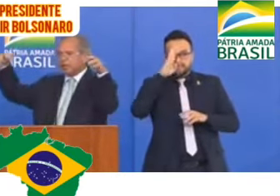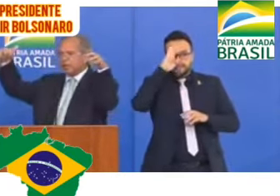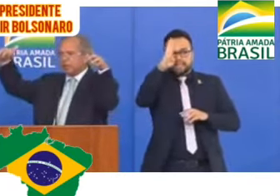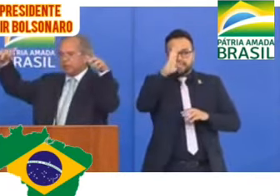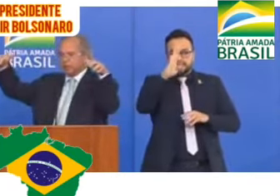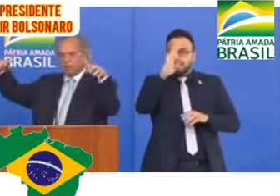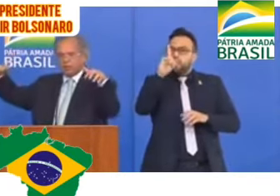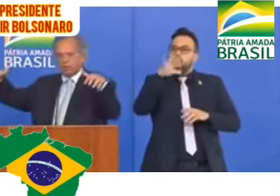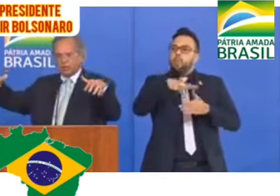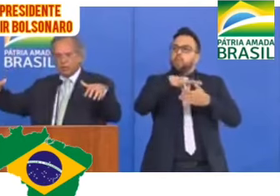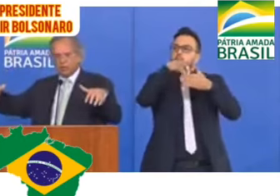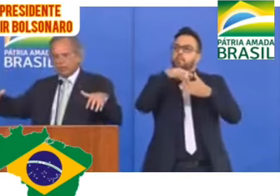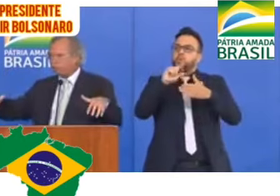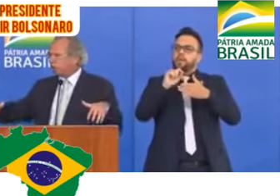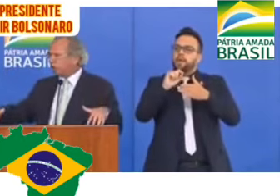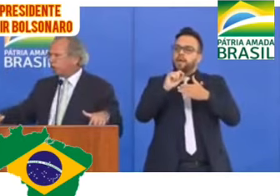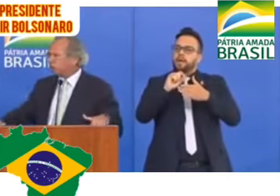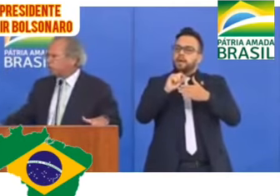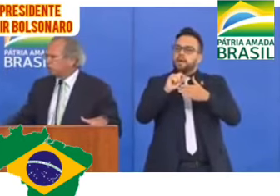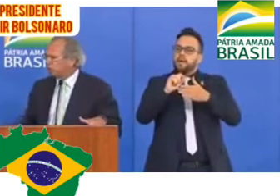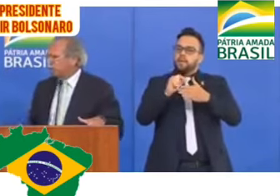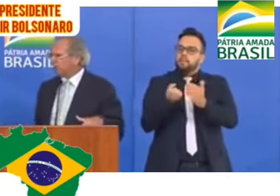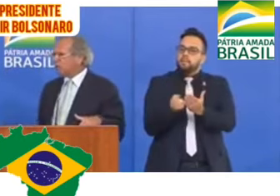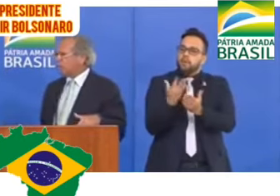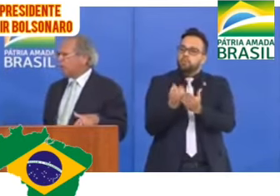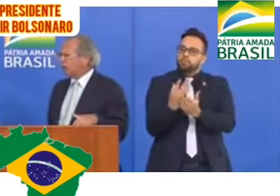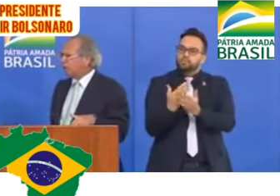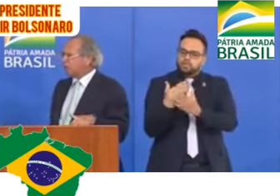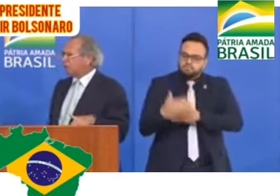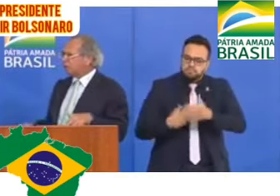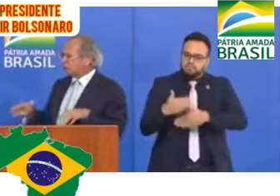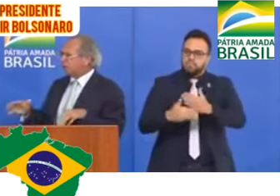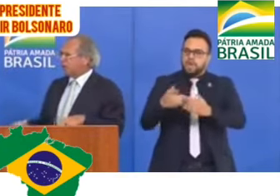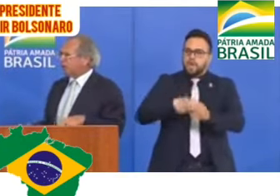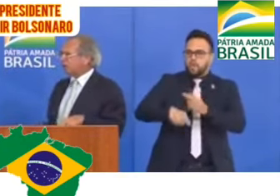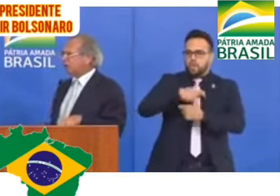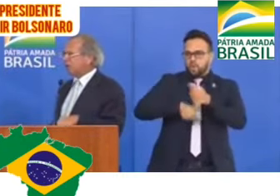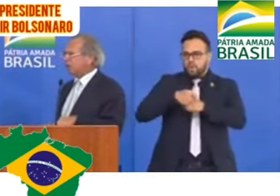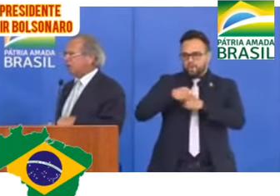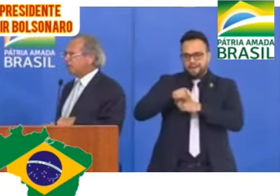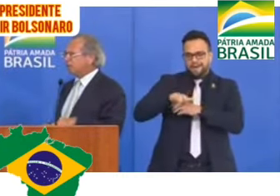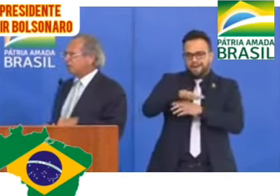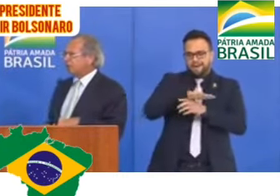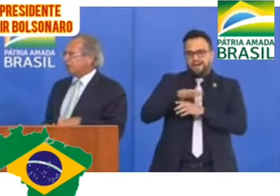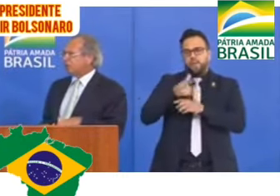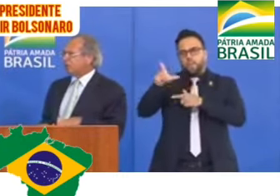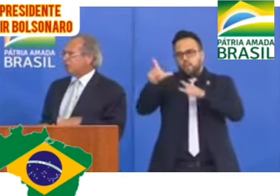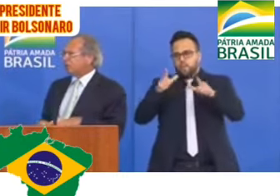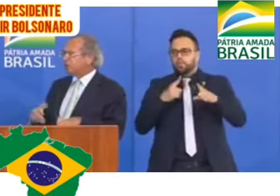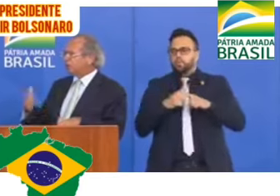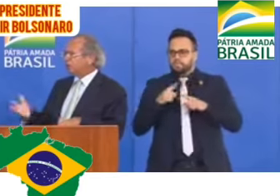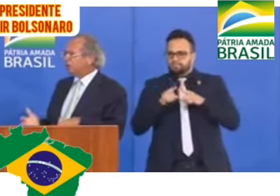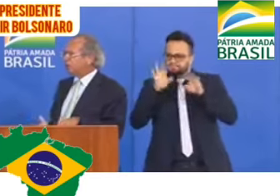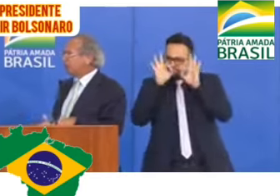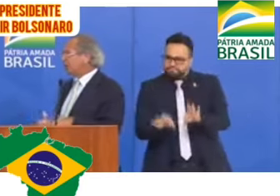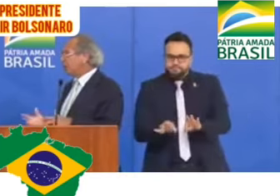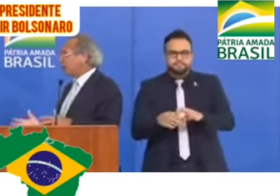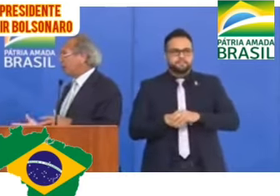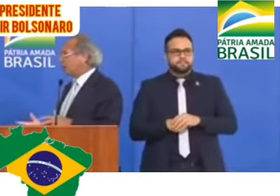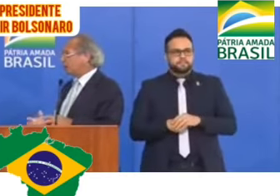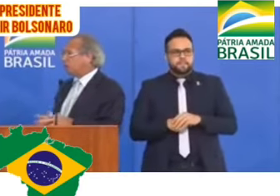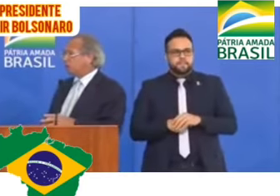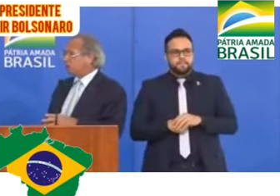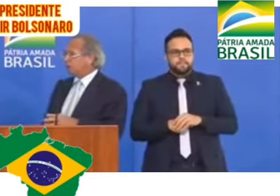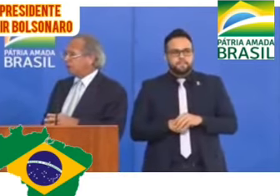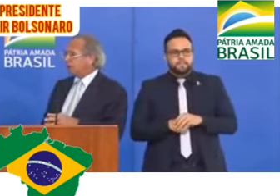elas vão irrigando esses recursos, descendo e protegendo toda a atividade econômica. Foi outro programa que está dando certo também. Nós fizemos o programa, por